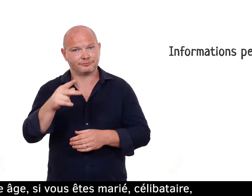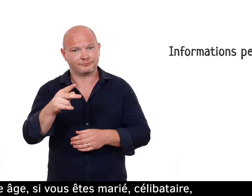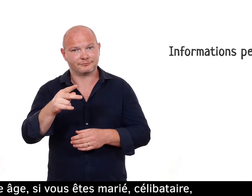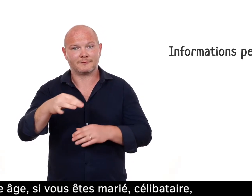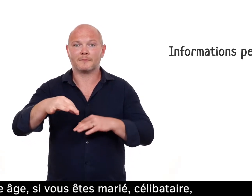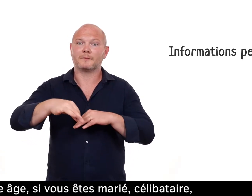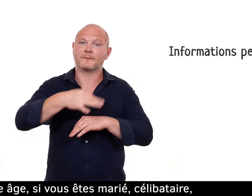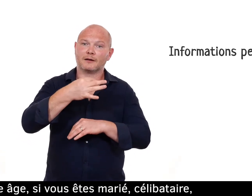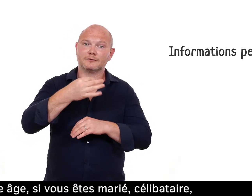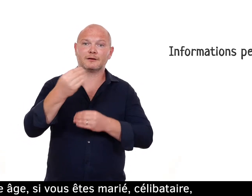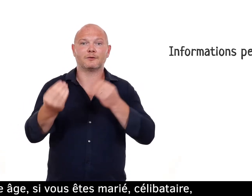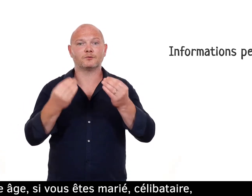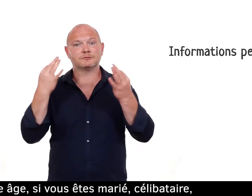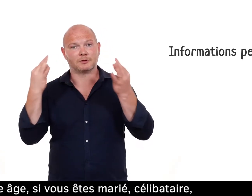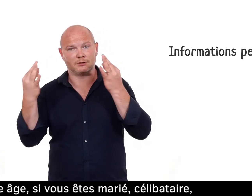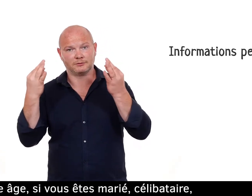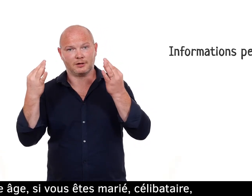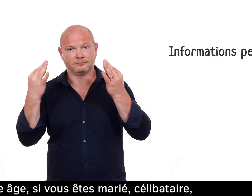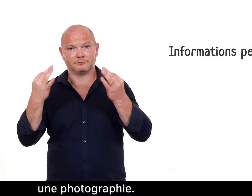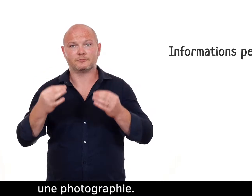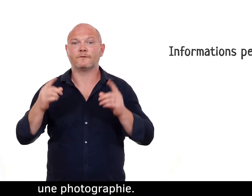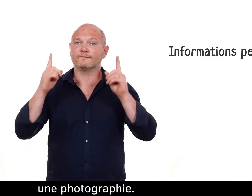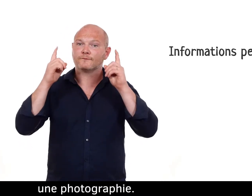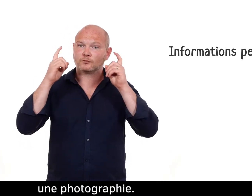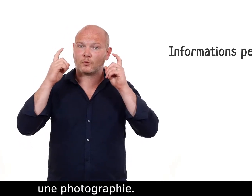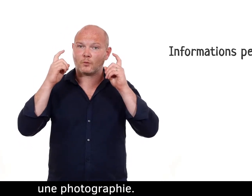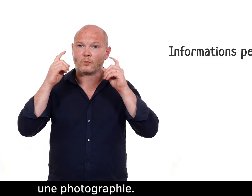âge, si vous êtes marié, célibataire, une photographie.